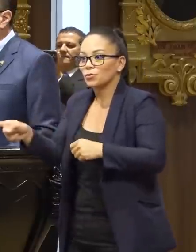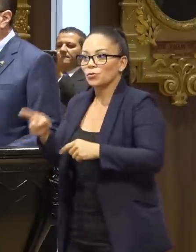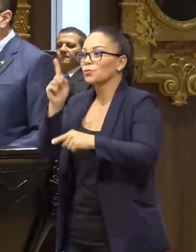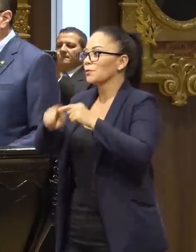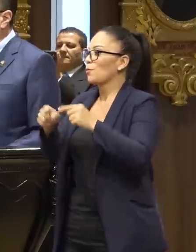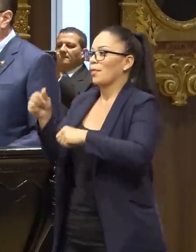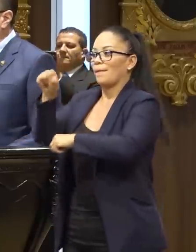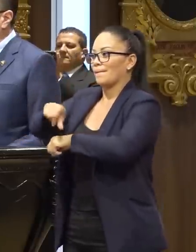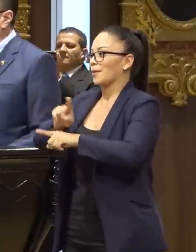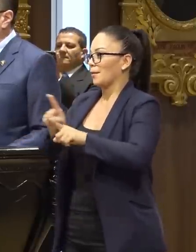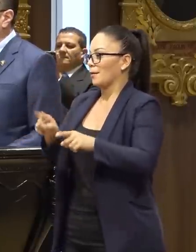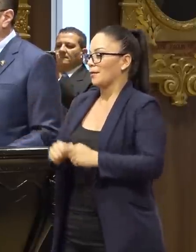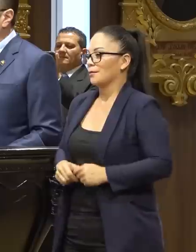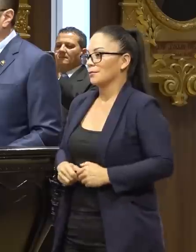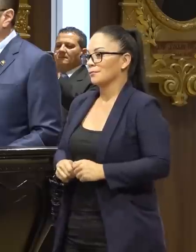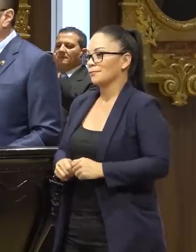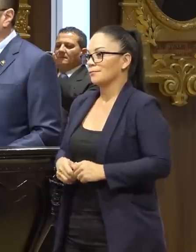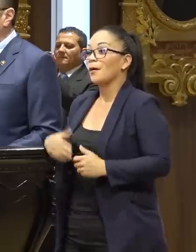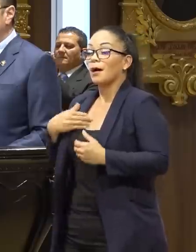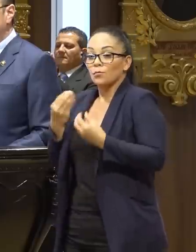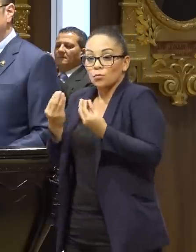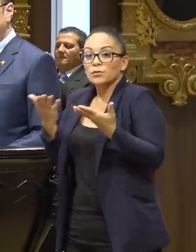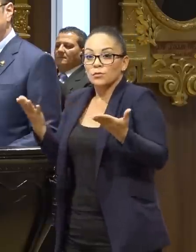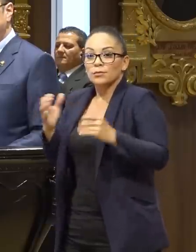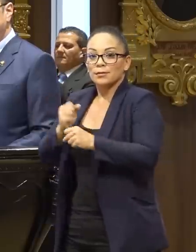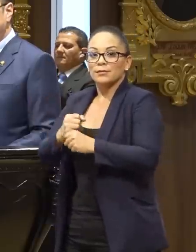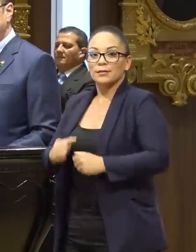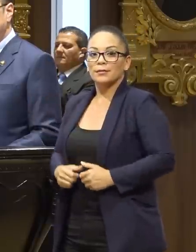perder. Hay mucho que hacer.